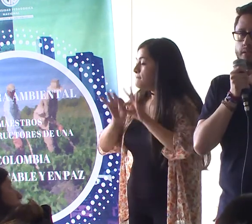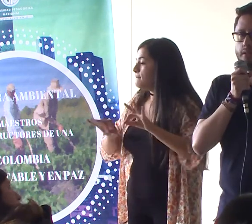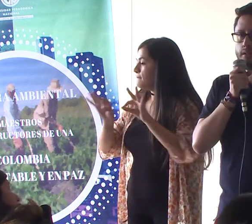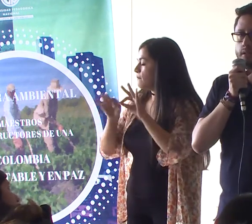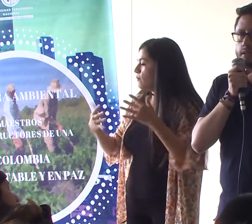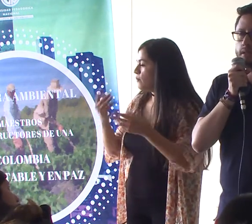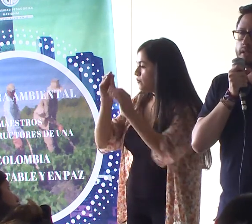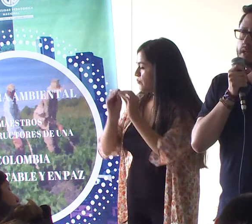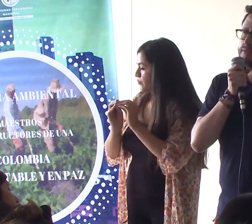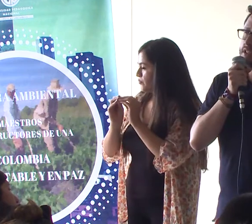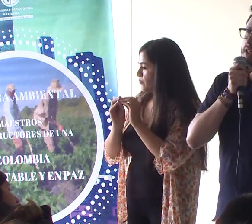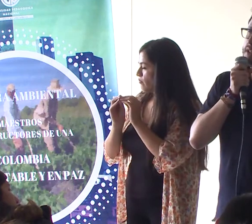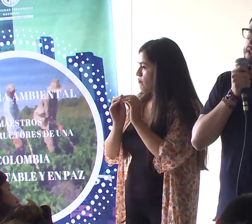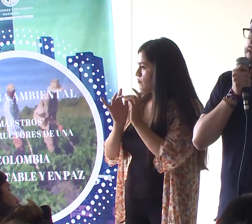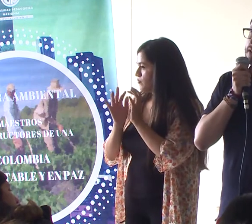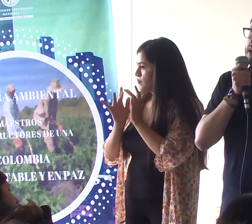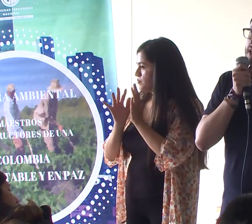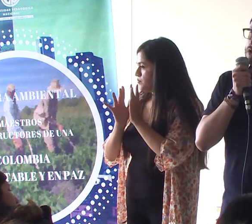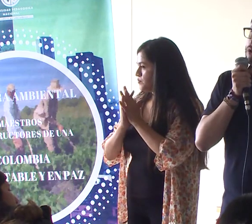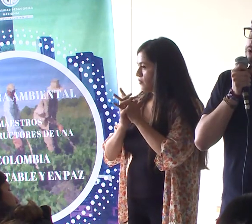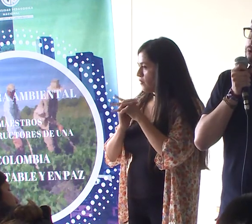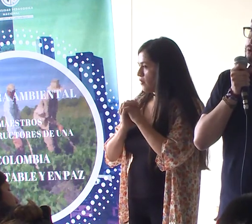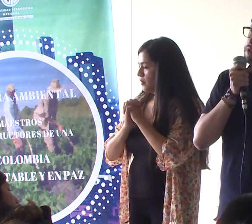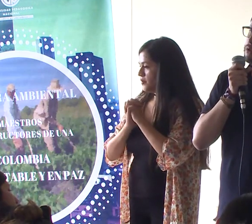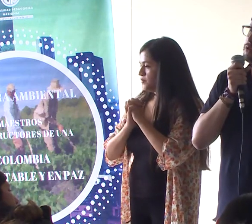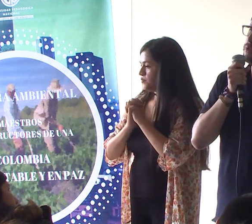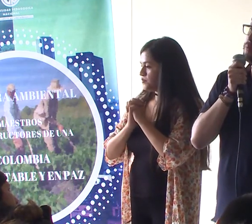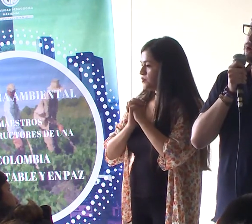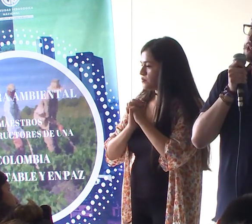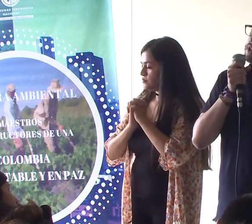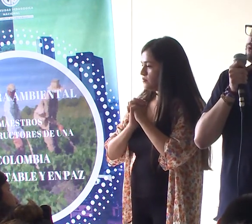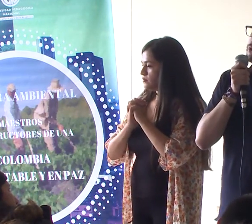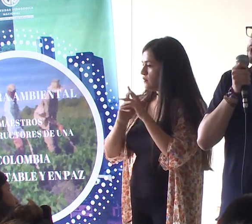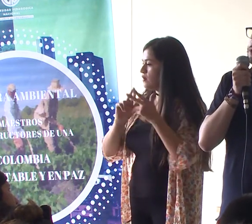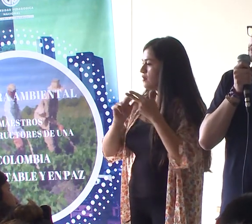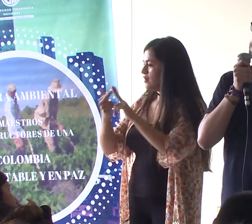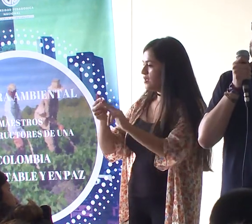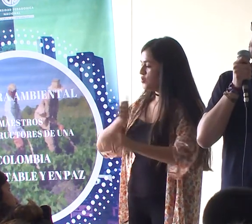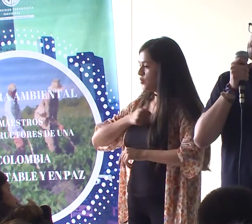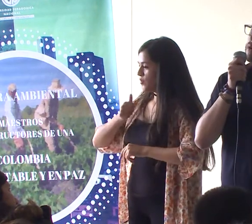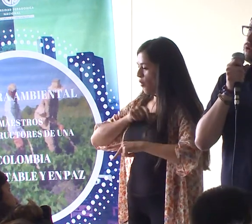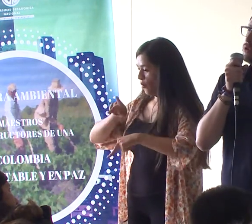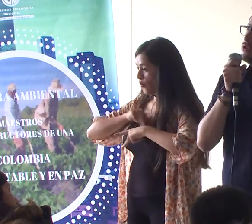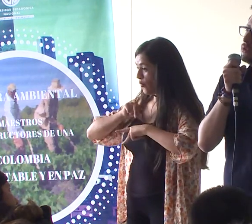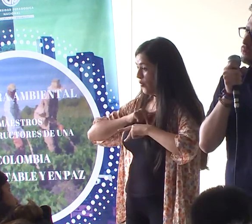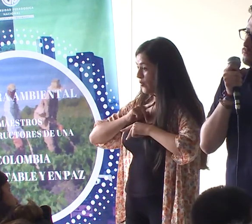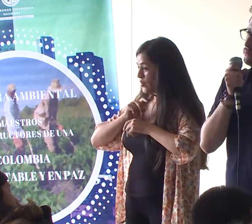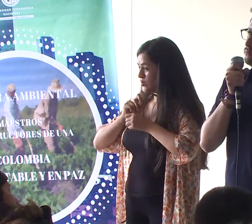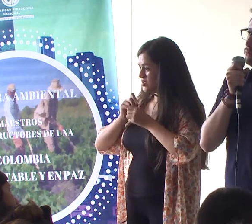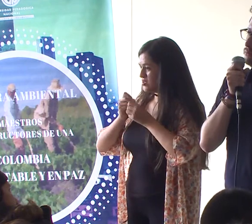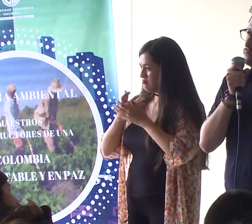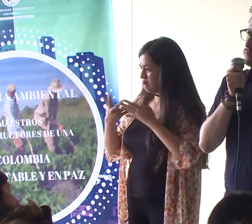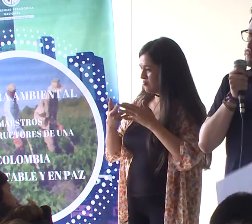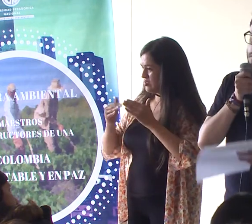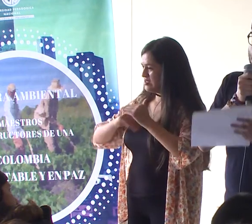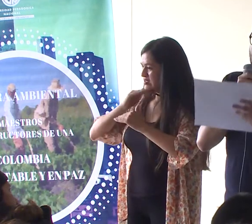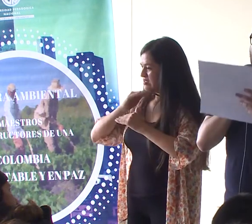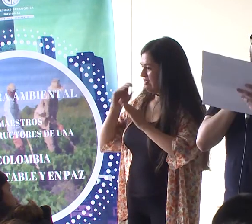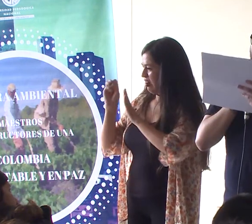más eficiente la relación con nuestros propios residuos que son al fin y al cabo nosotros